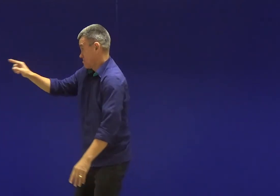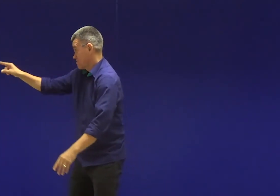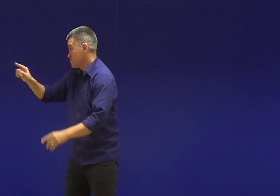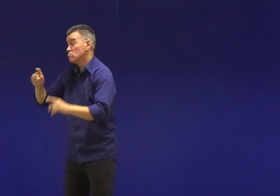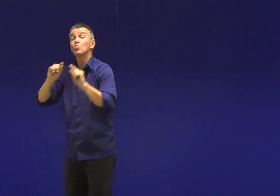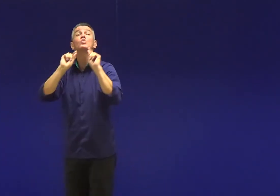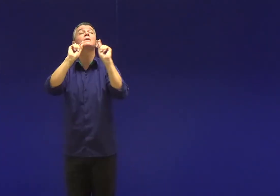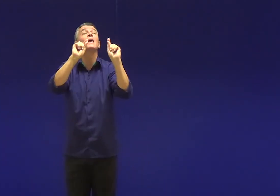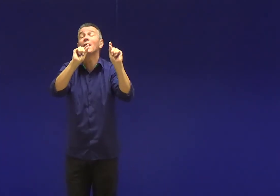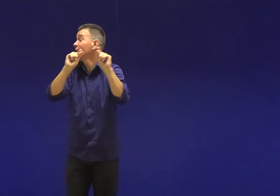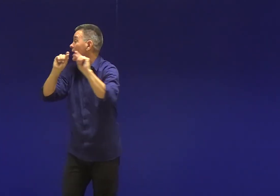E olha só,